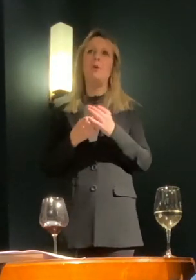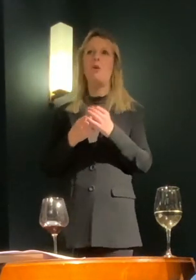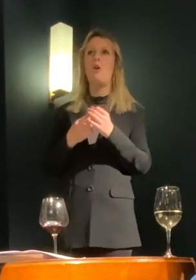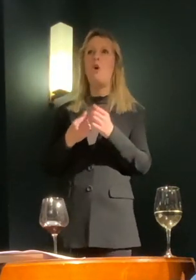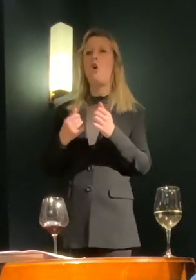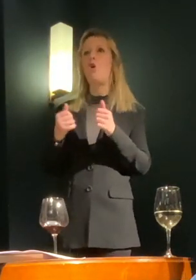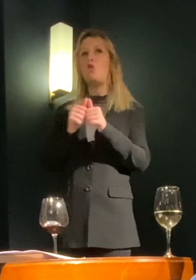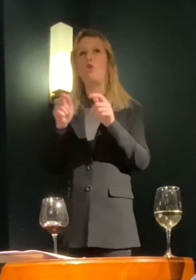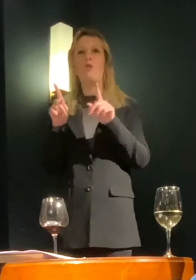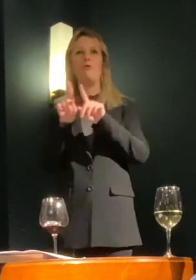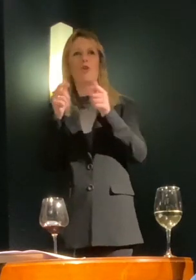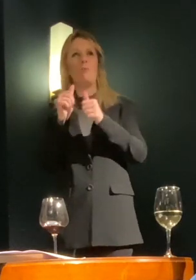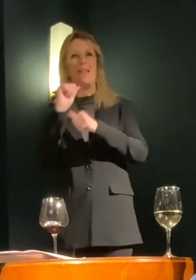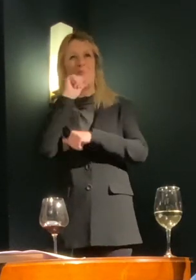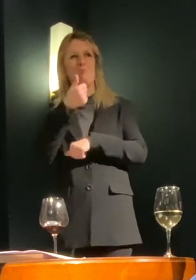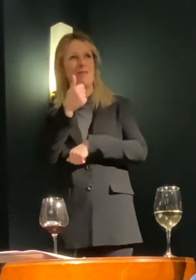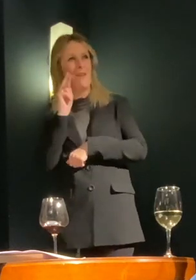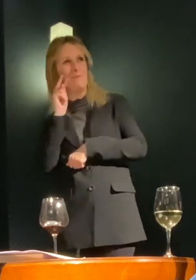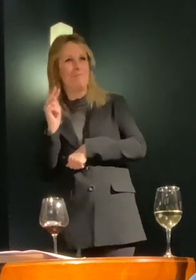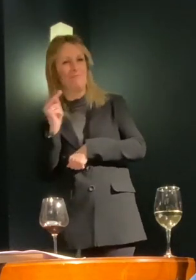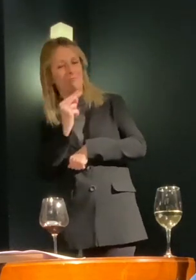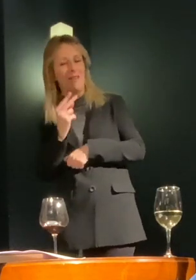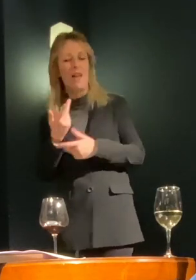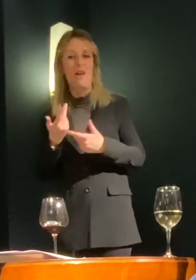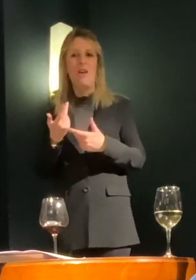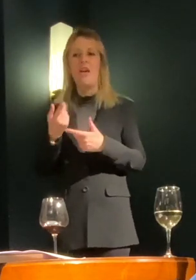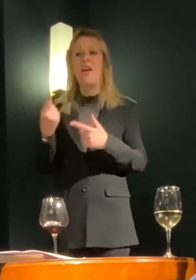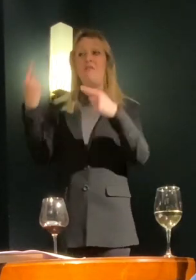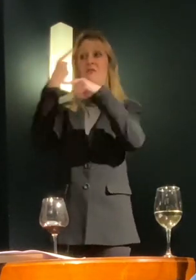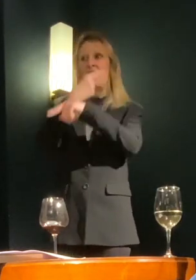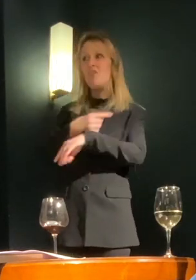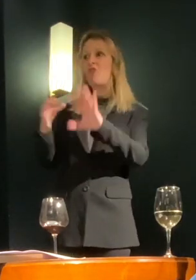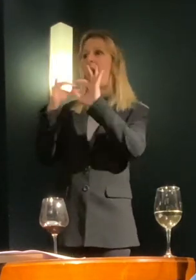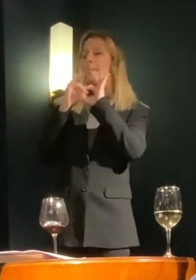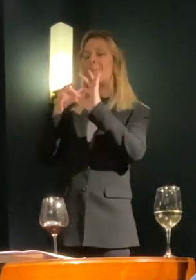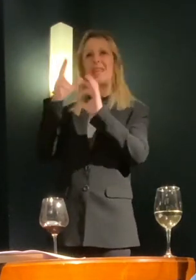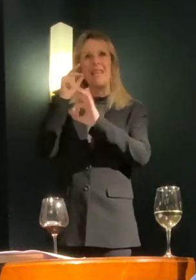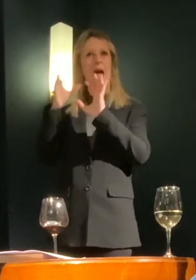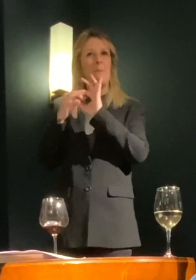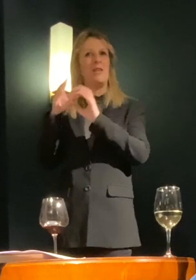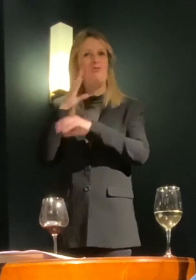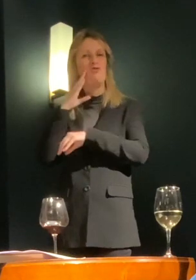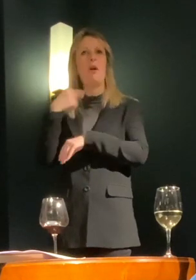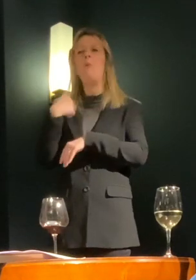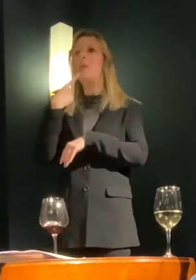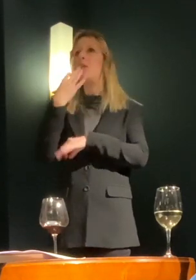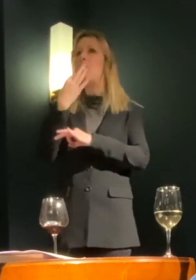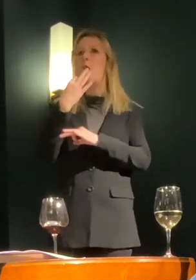di spiare, sì. E invece da amiche e amici mi è stato detto, mi è sembrato proprio di leggere